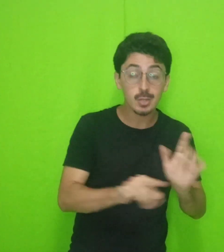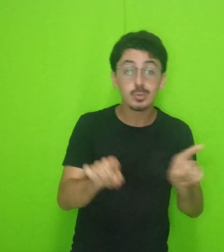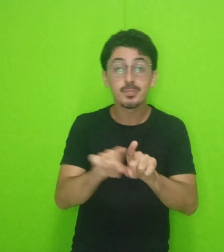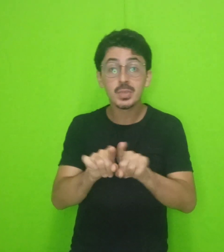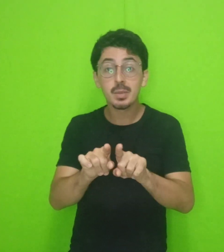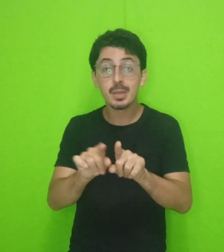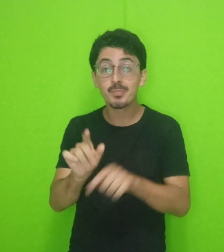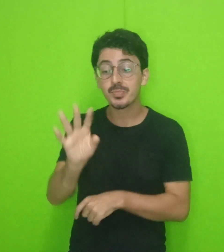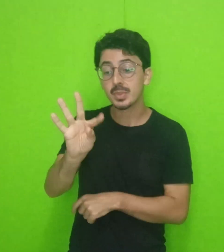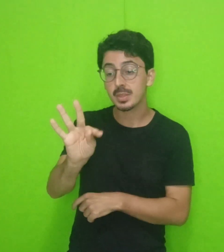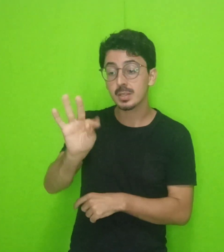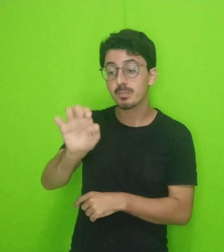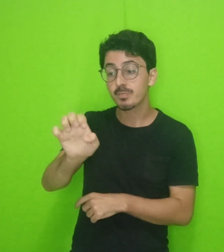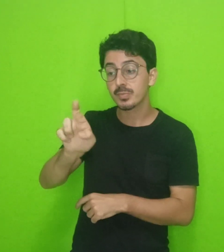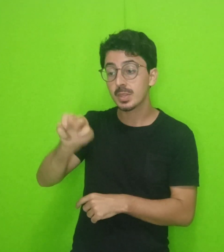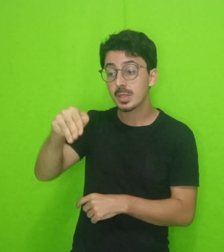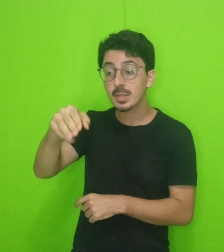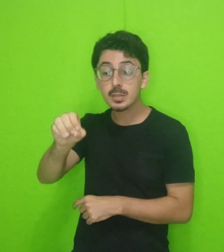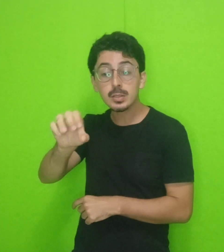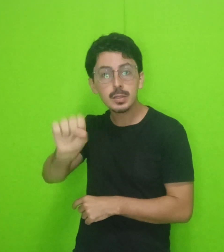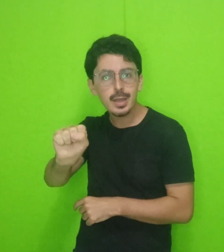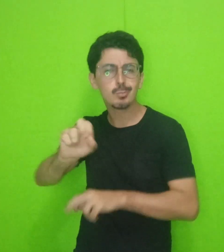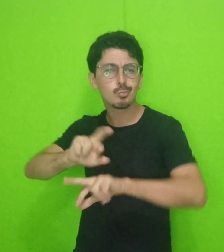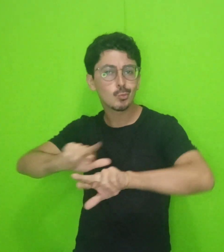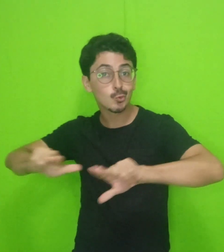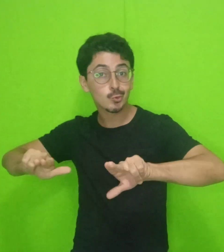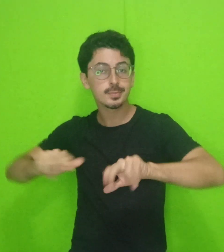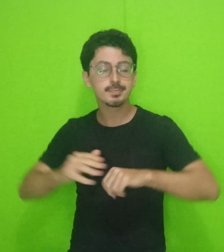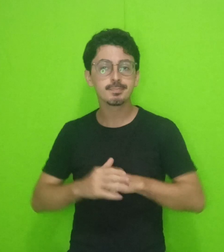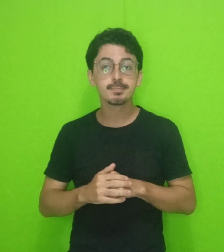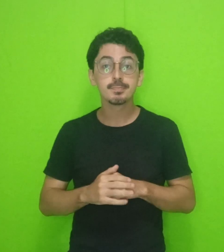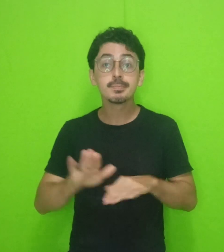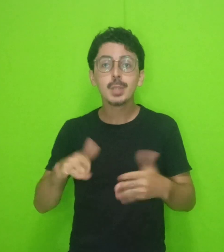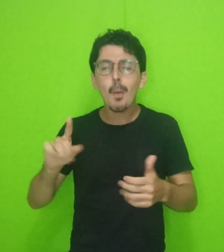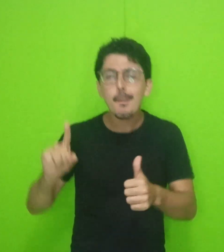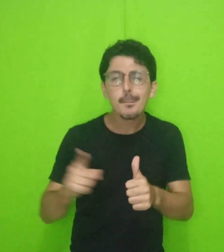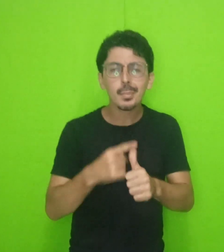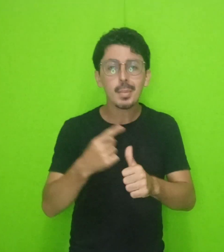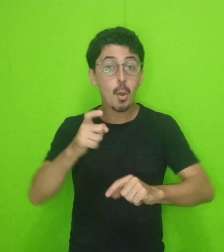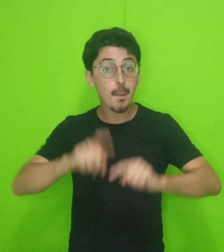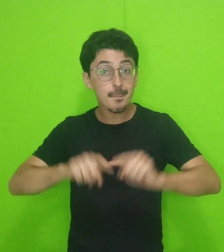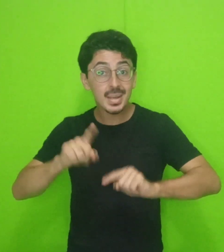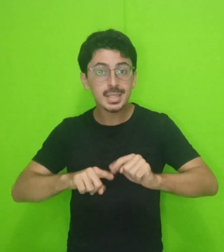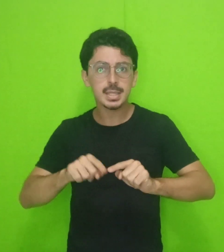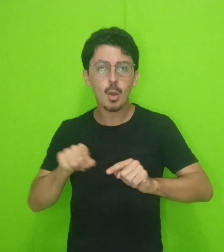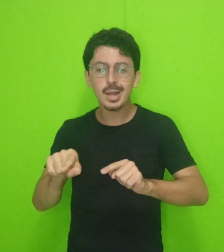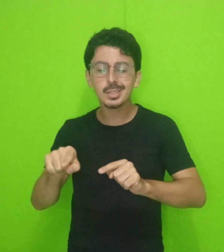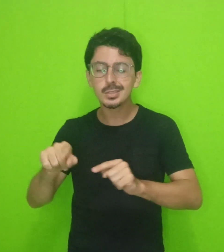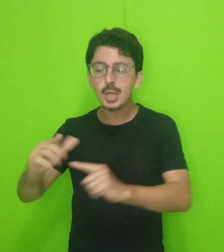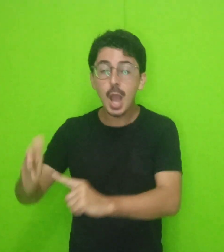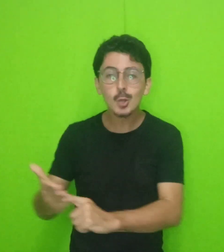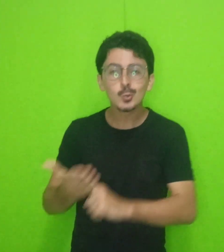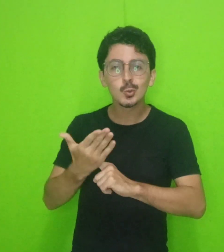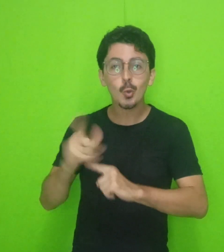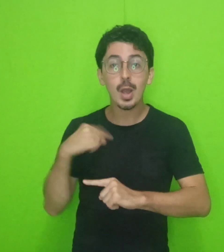terminológica. O primeiro material que serviu de base para essas experiências